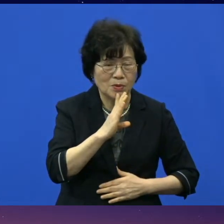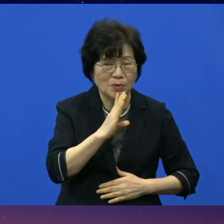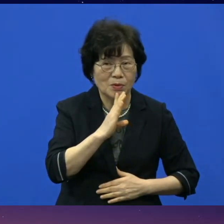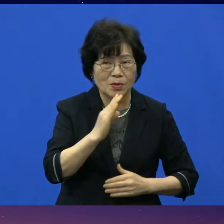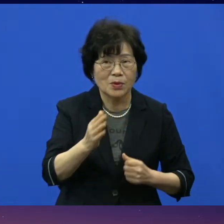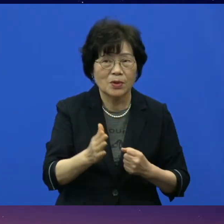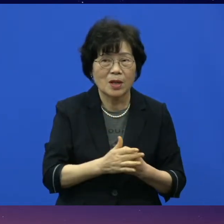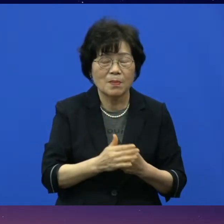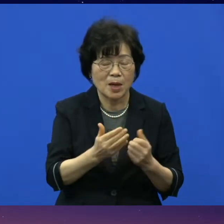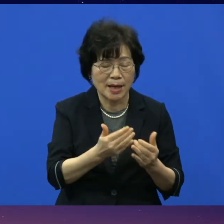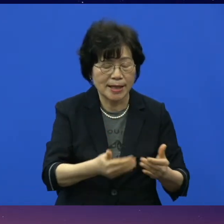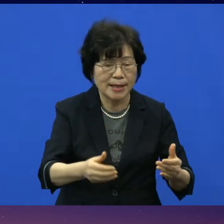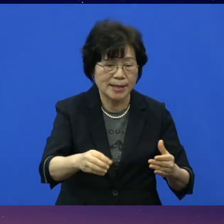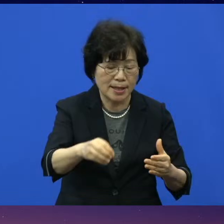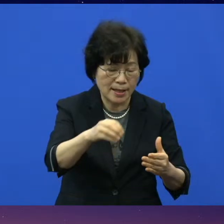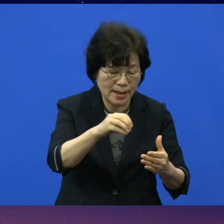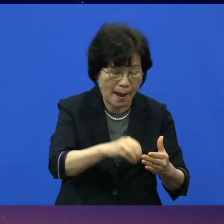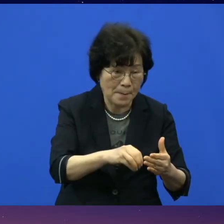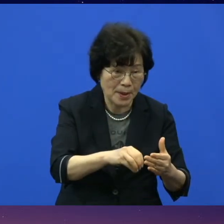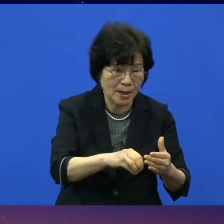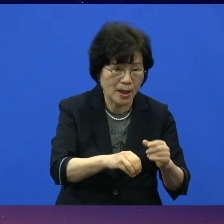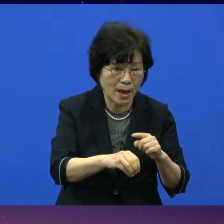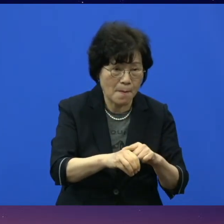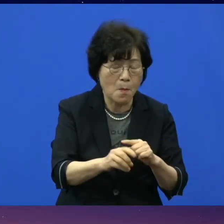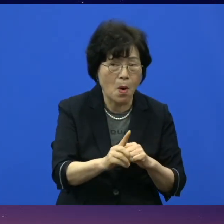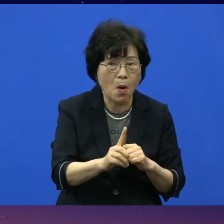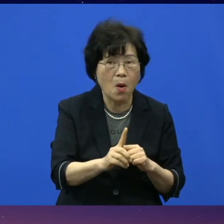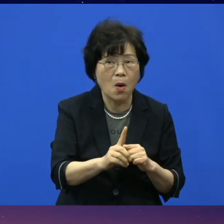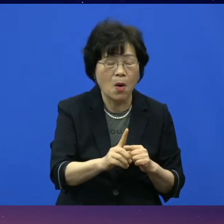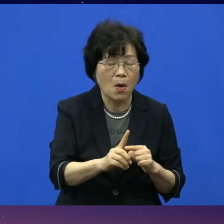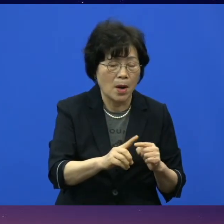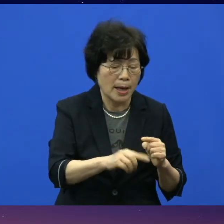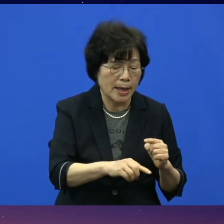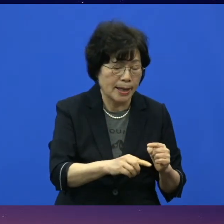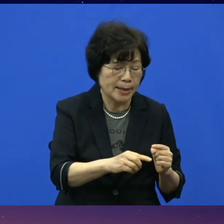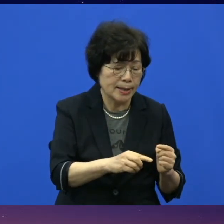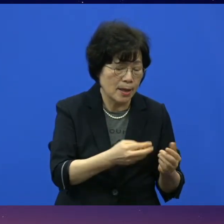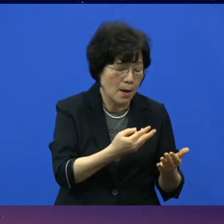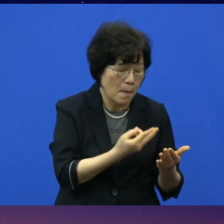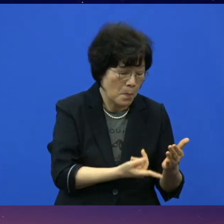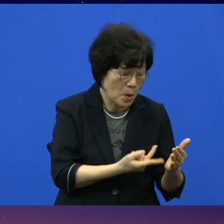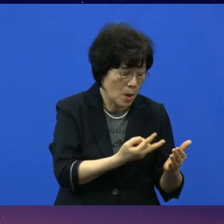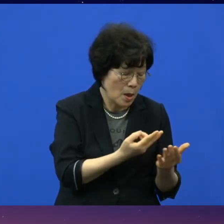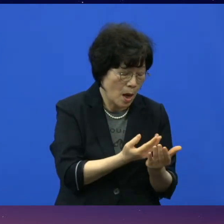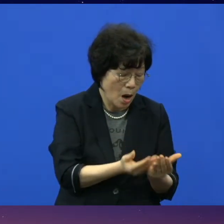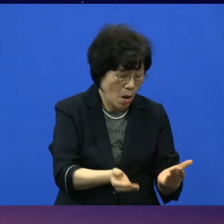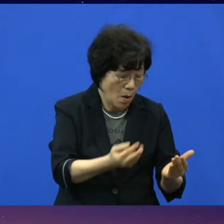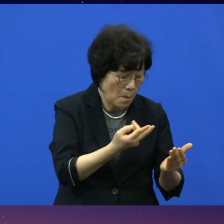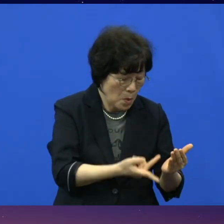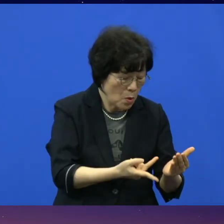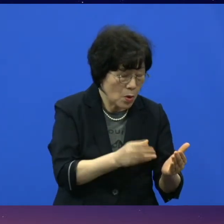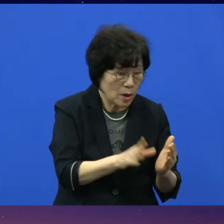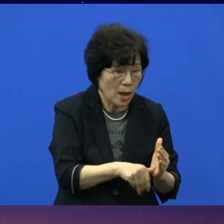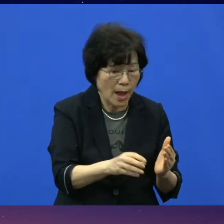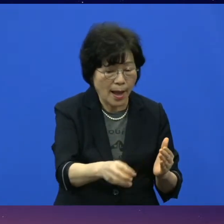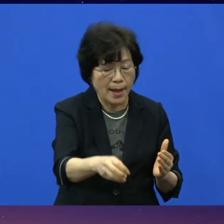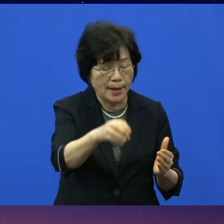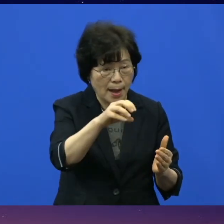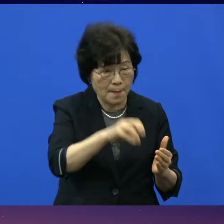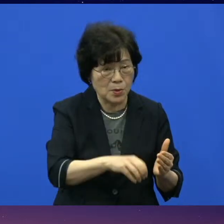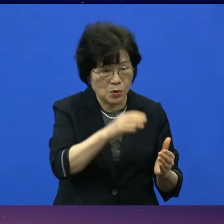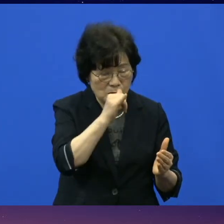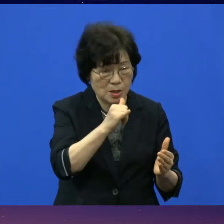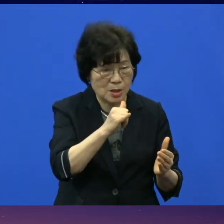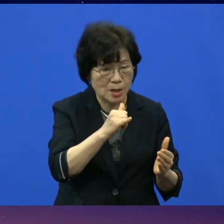그래서 무엇을 담아야 합니까? 담으려고 하면 어떻게 해야 됩니까? 비워야 돼요. 비워요. 무엇인가를 꽉 차 있으면 담을 수가 없다는 거예요. 우리의